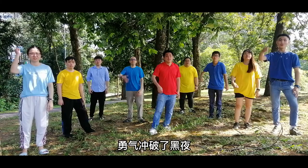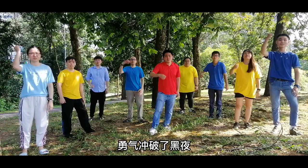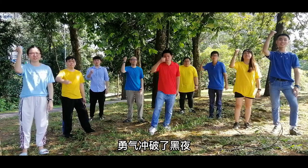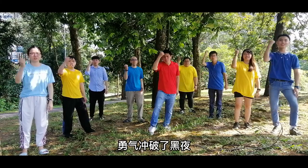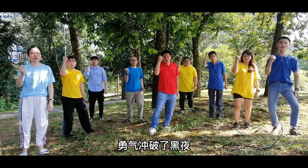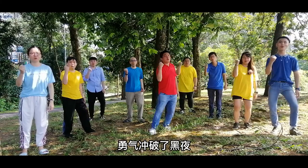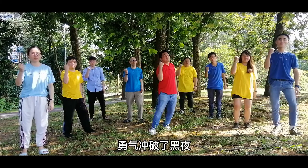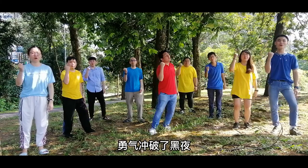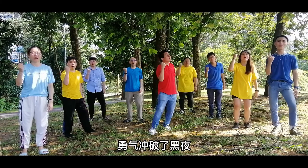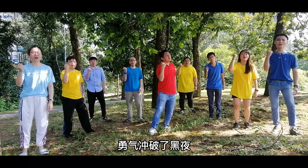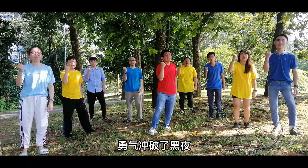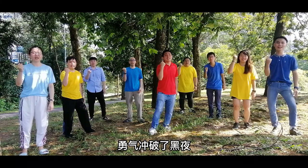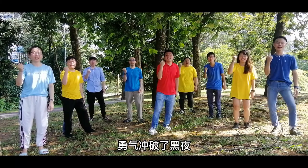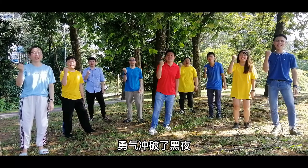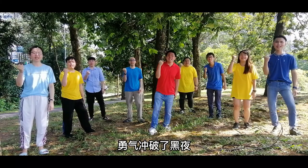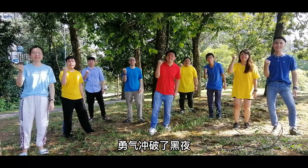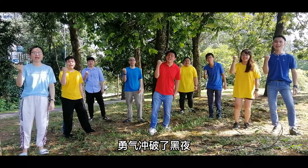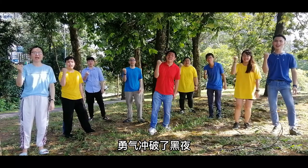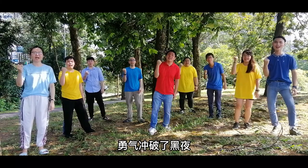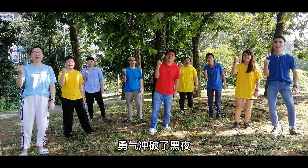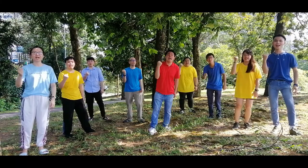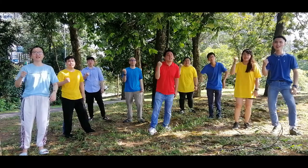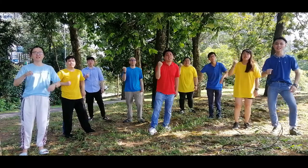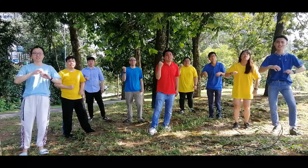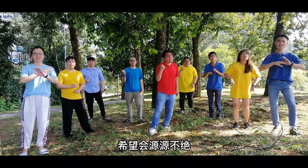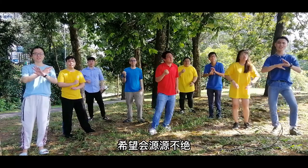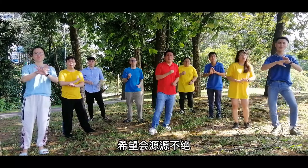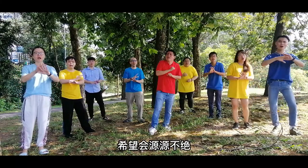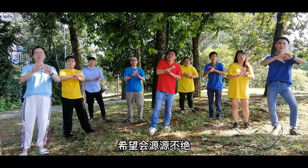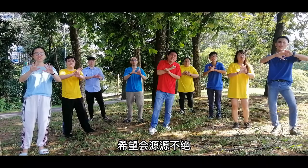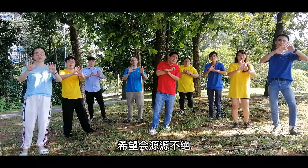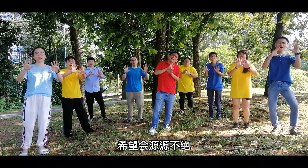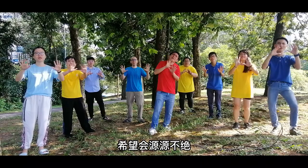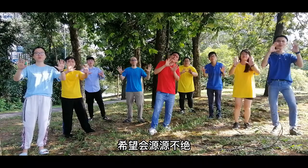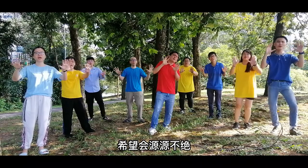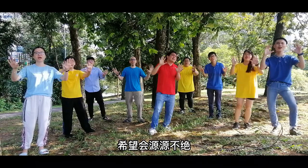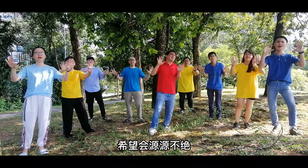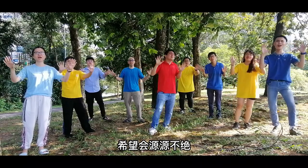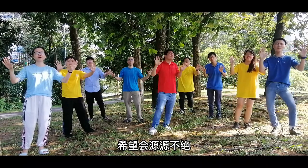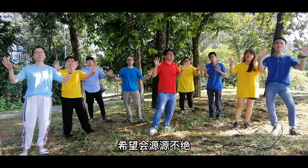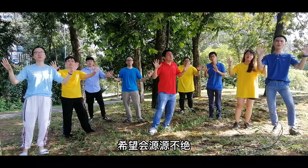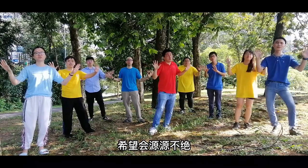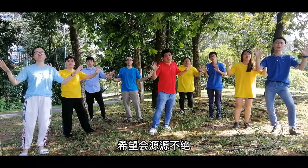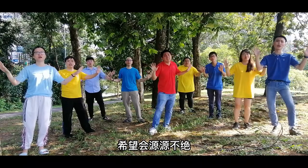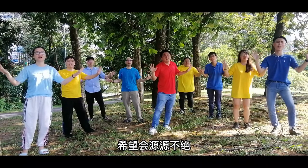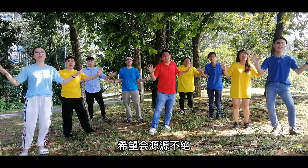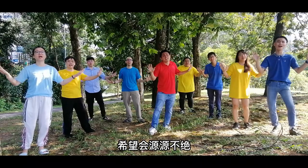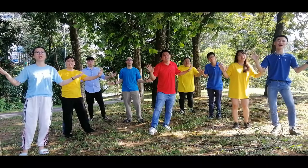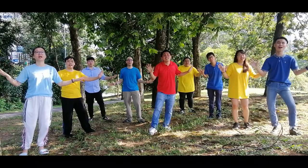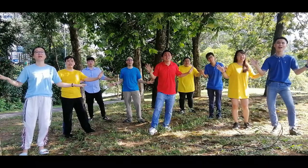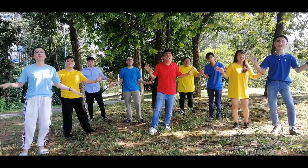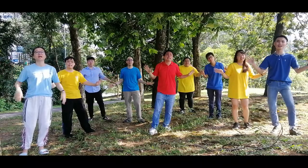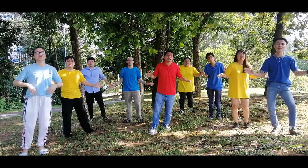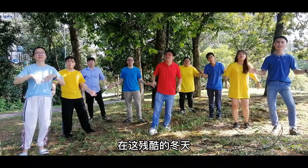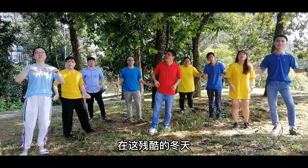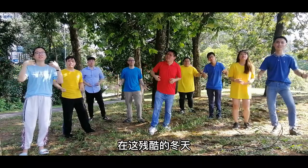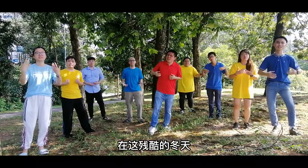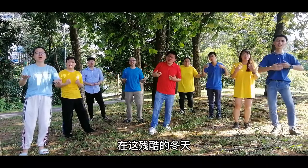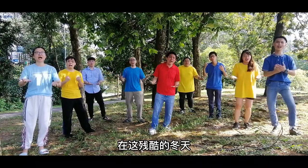勇气冲破那黑夜，希望会源源不绝。在这残